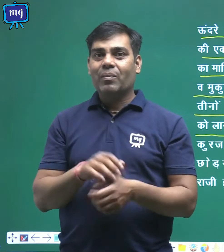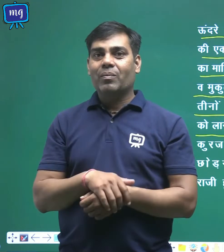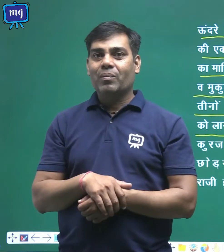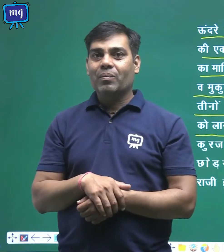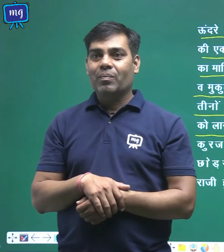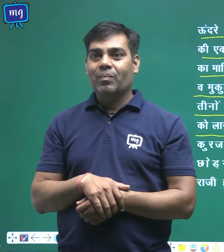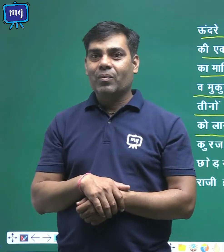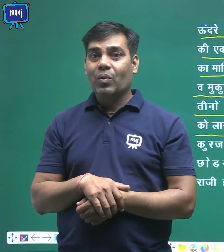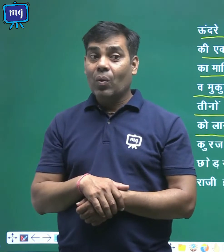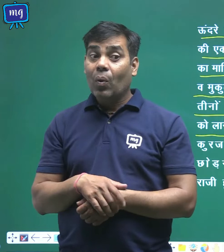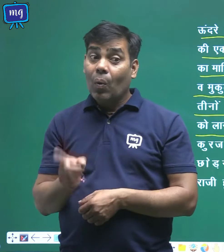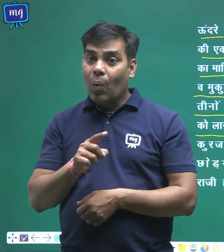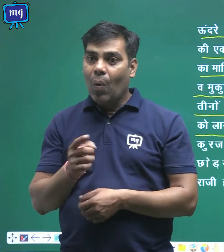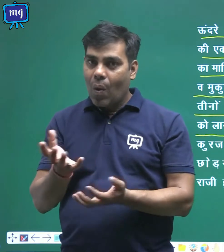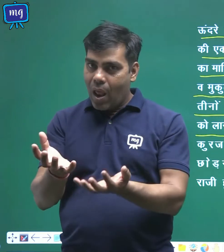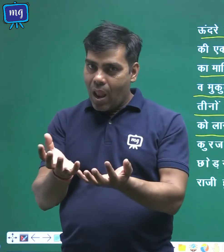को लाने पर ही